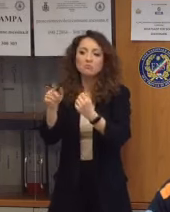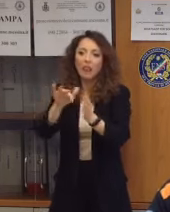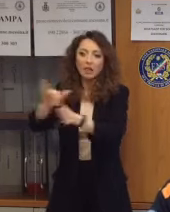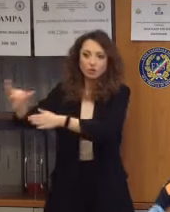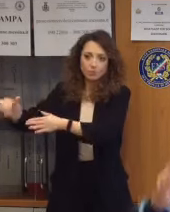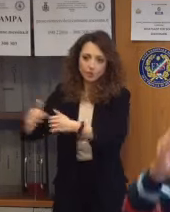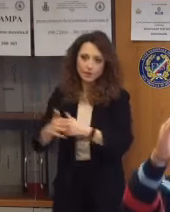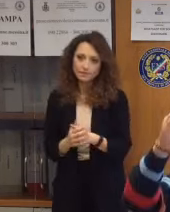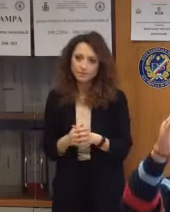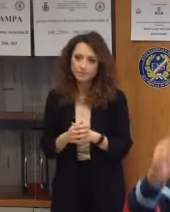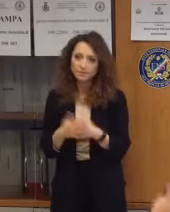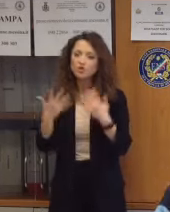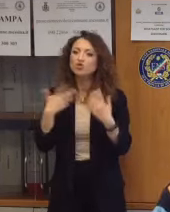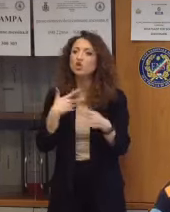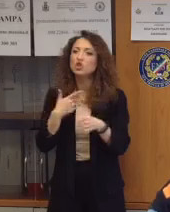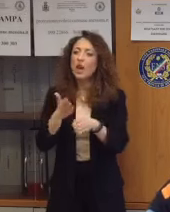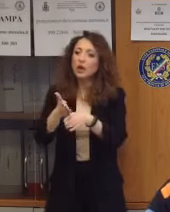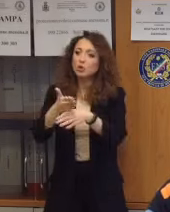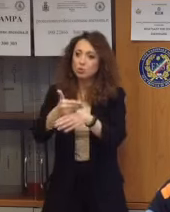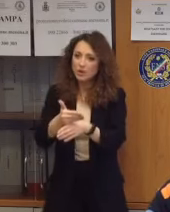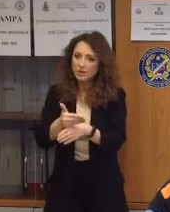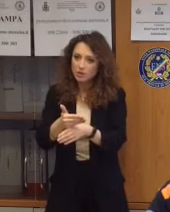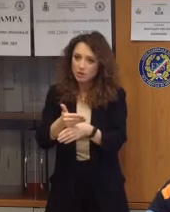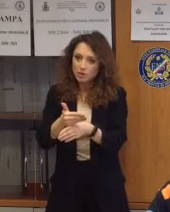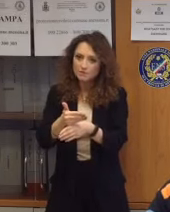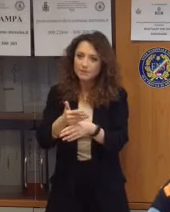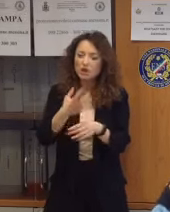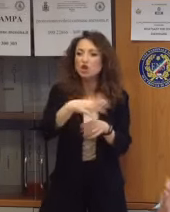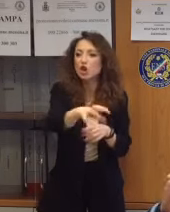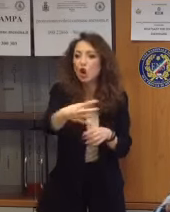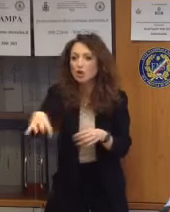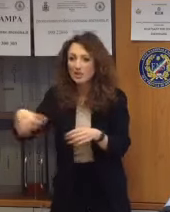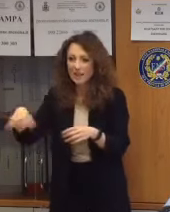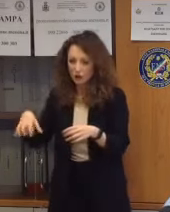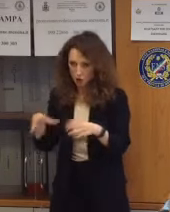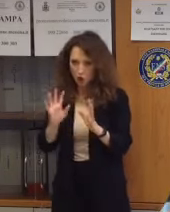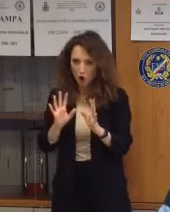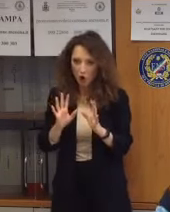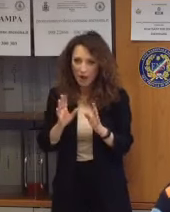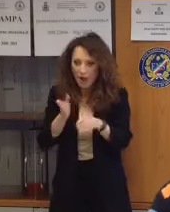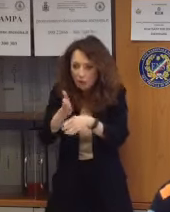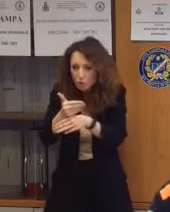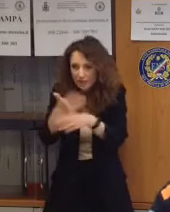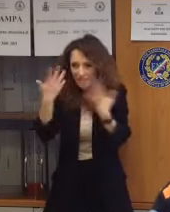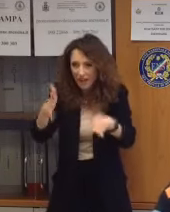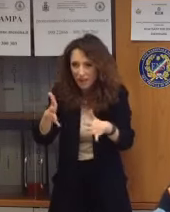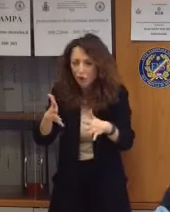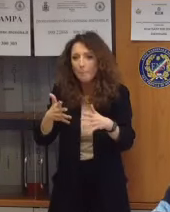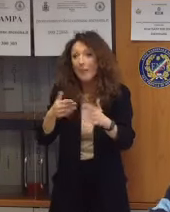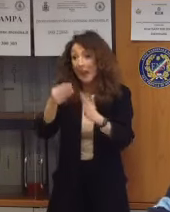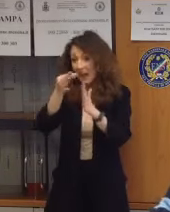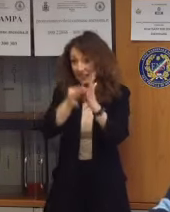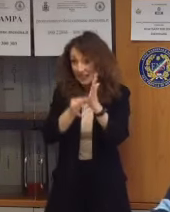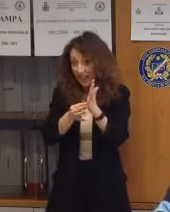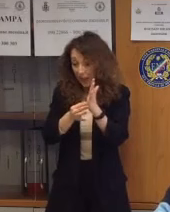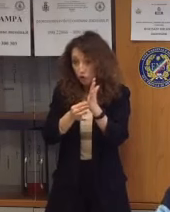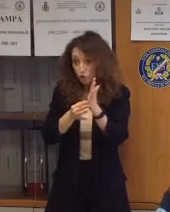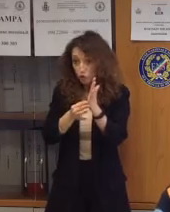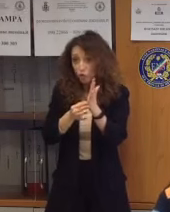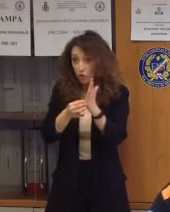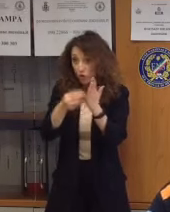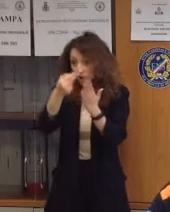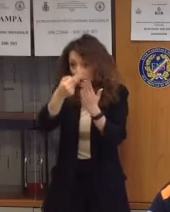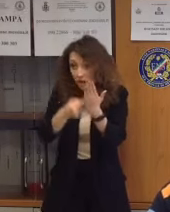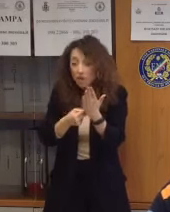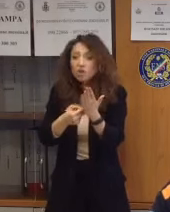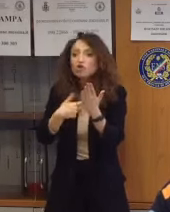parziale, per come sono state presentate le domande per circoscrizione, ma vi daremo questo dato finale quando c'è la